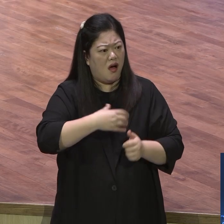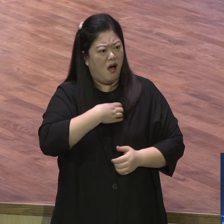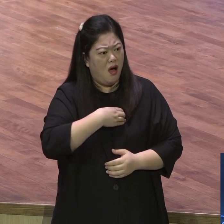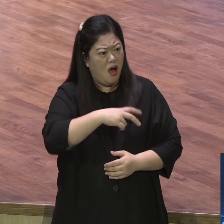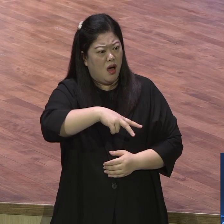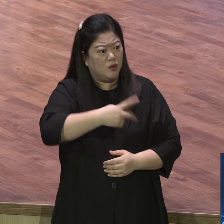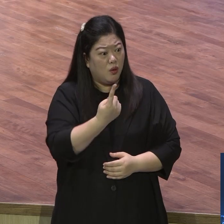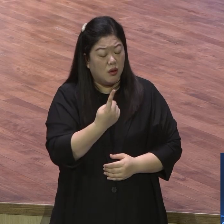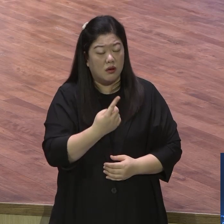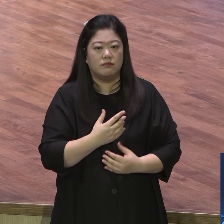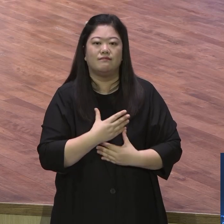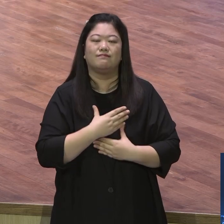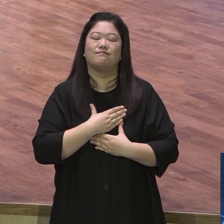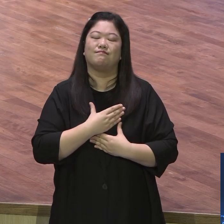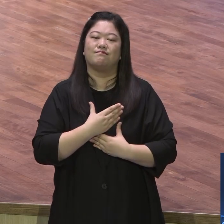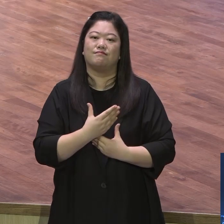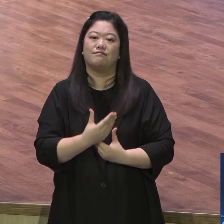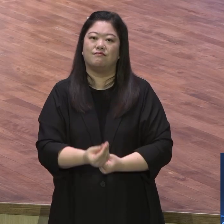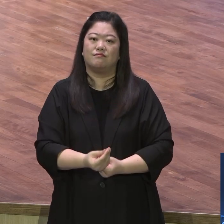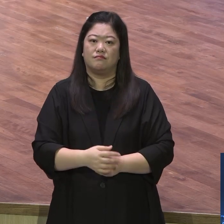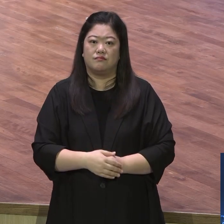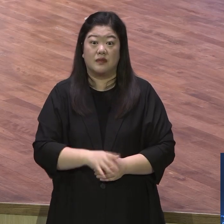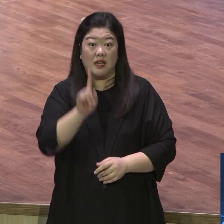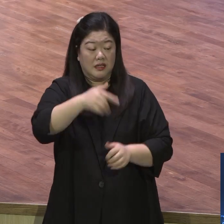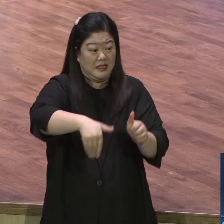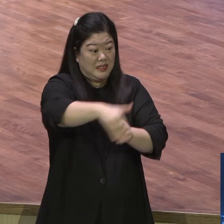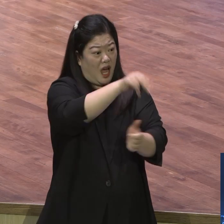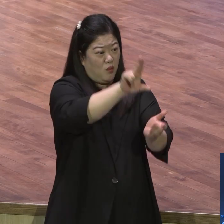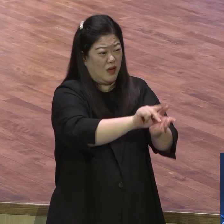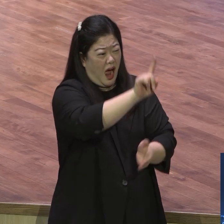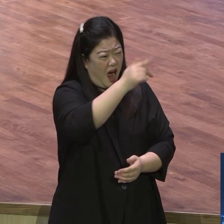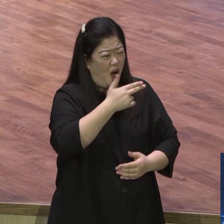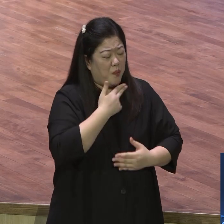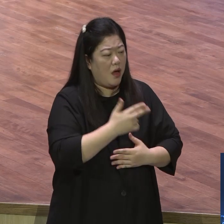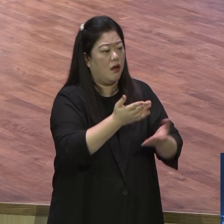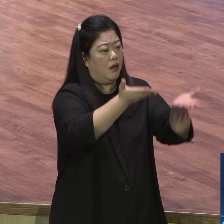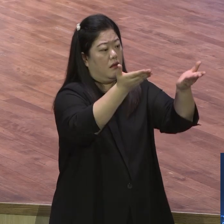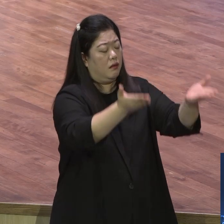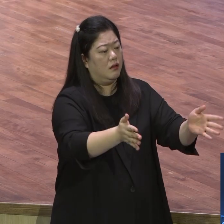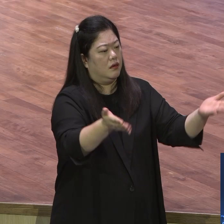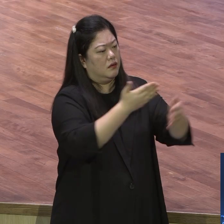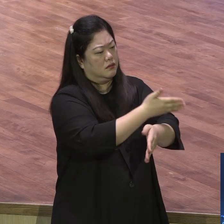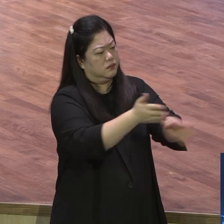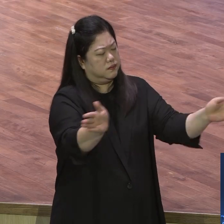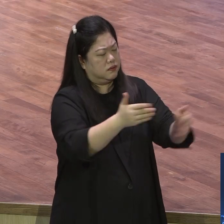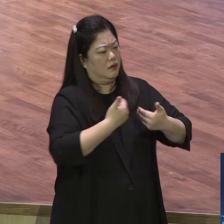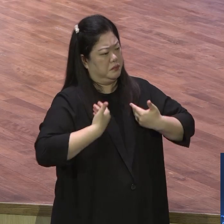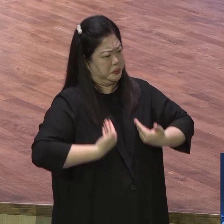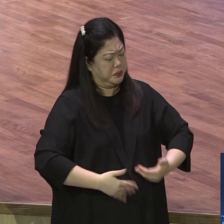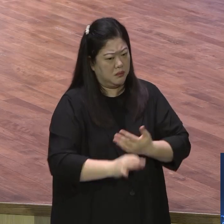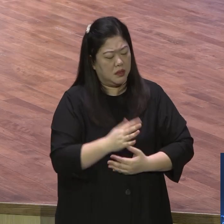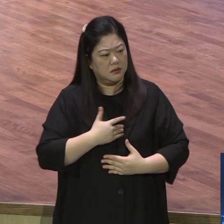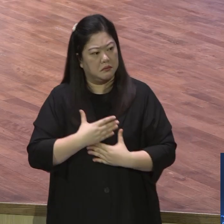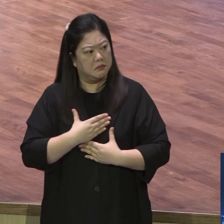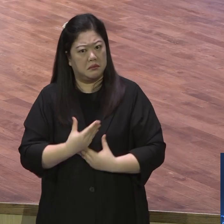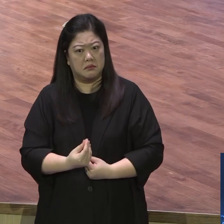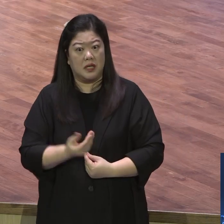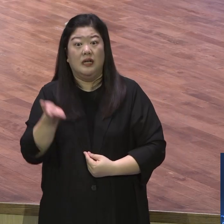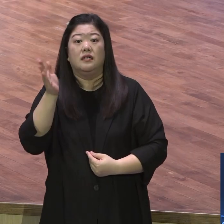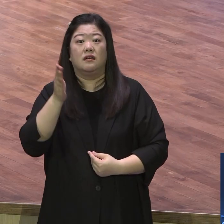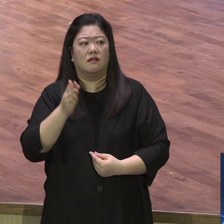말씀하십니까 뭐 안심하고 편안한데 뭐 안심하랍니까 두려움과 불안 속이 있기 때문에 안심하라 예운계의 모든 승도들